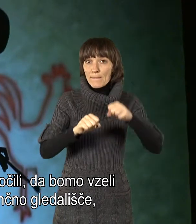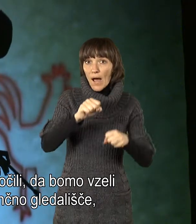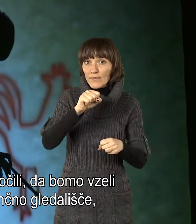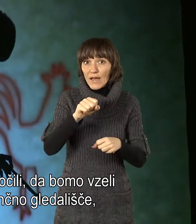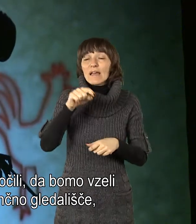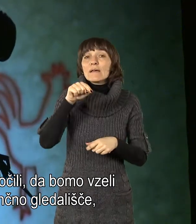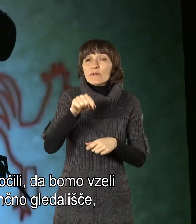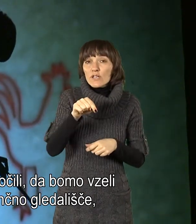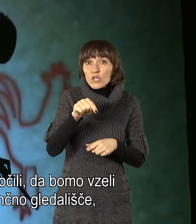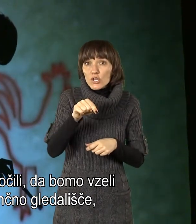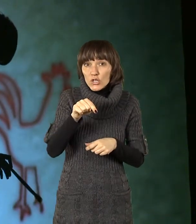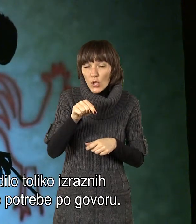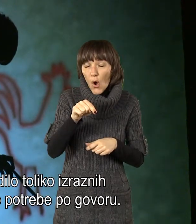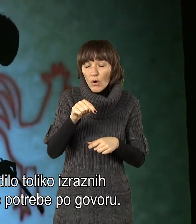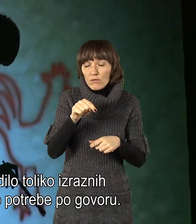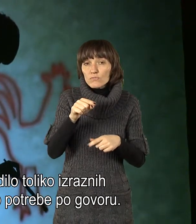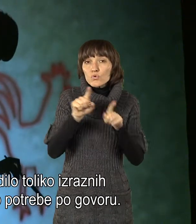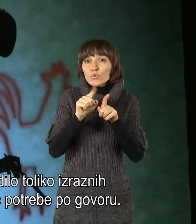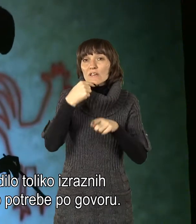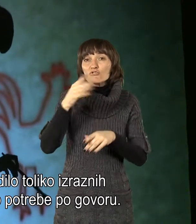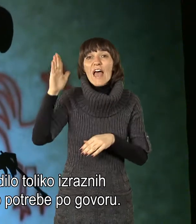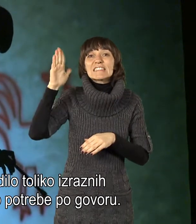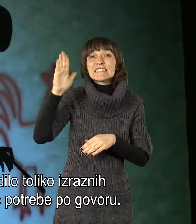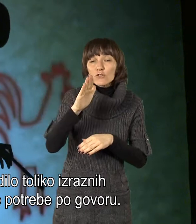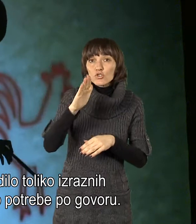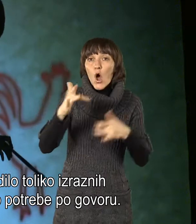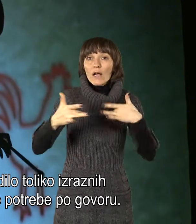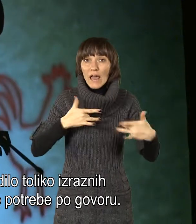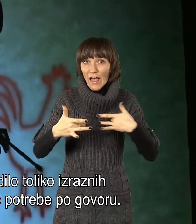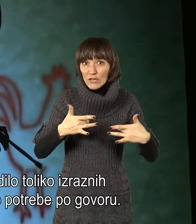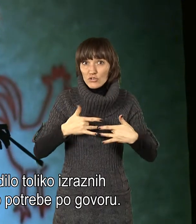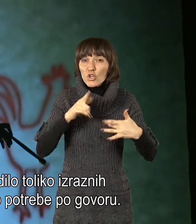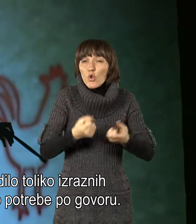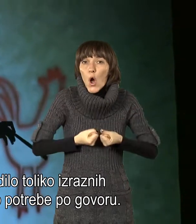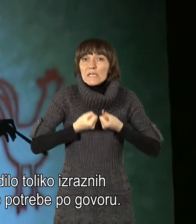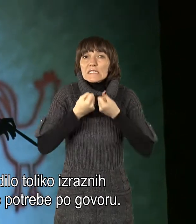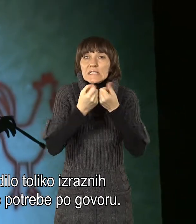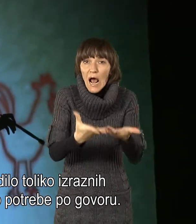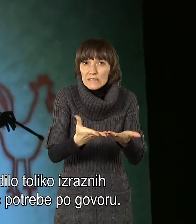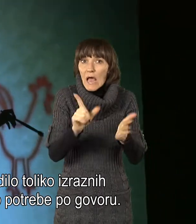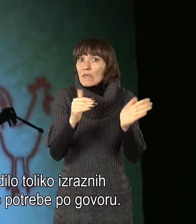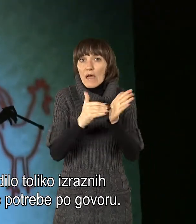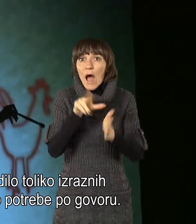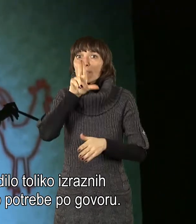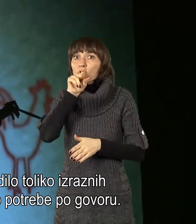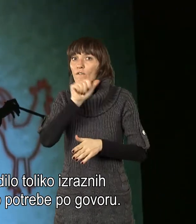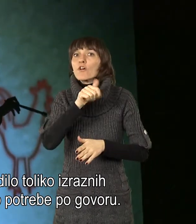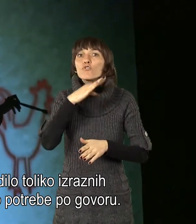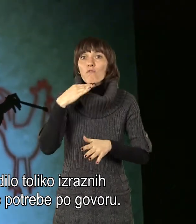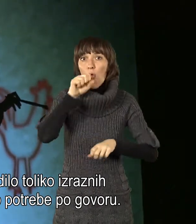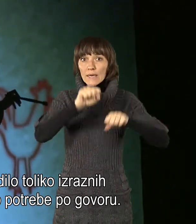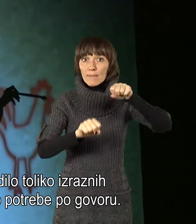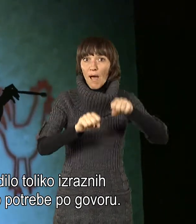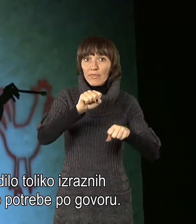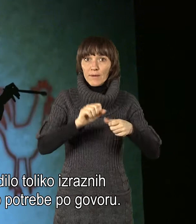in senčno gledališče, ker nam je že samo senčno gledališče nudilo toliko izraznih možnosti, da ni bilo, mislim, da ni bilo potrebe